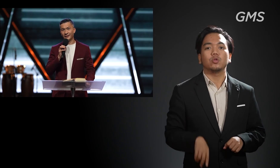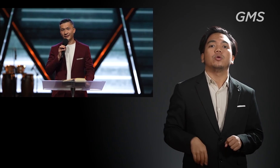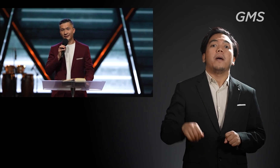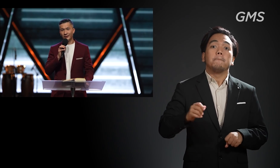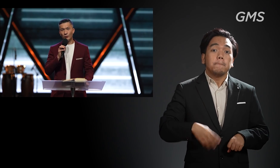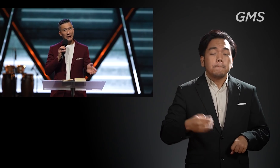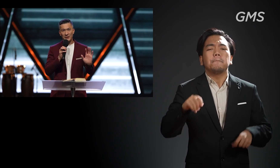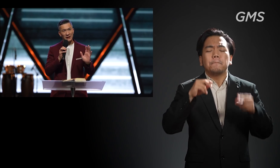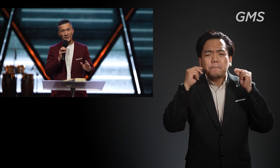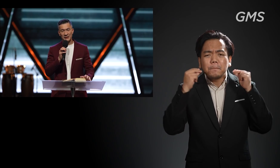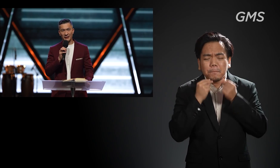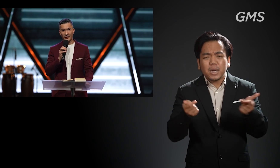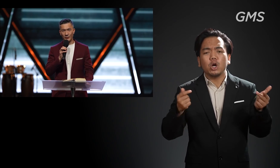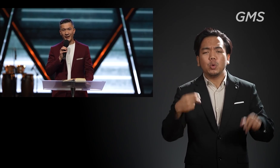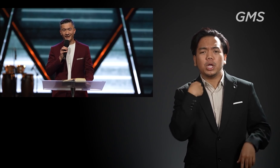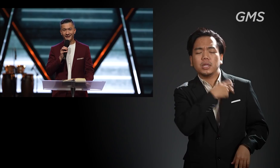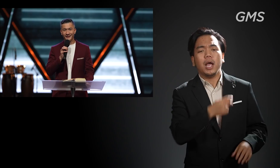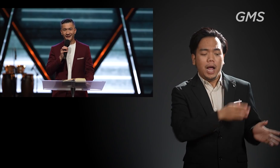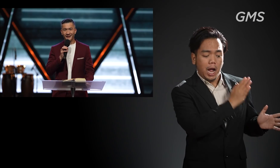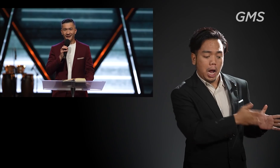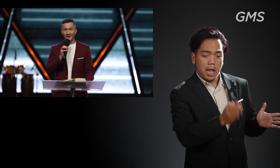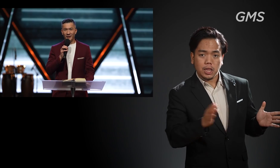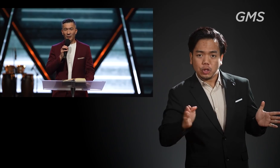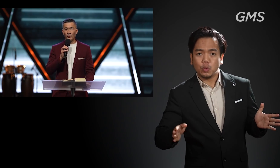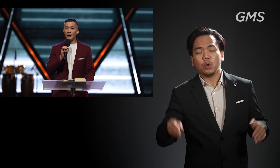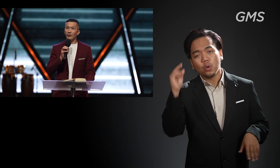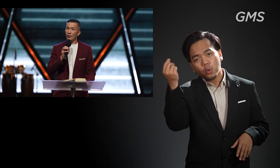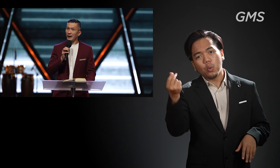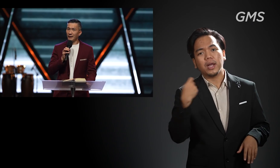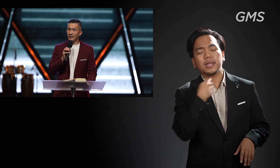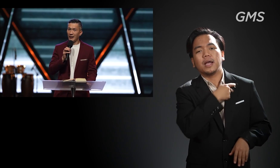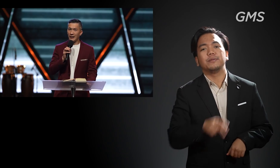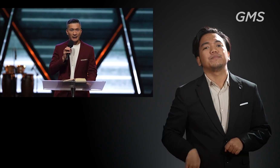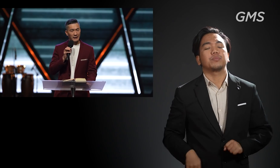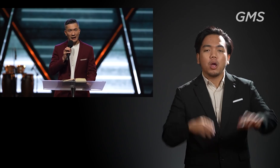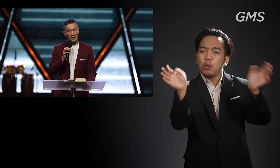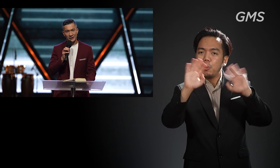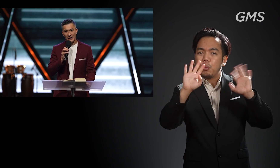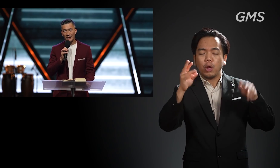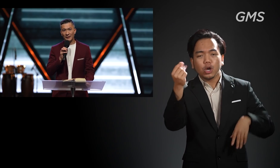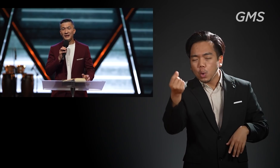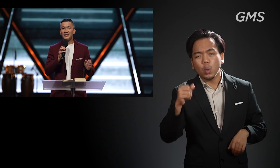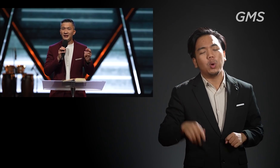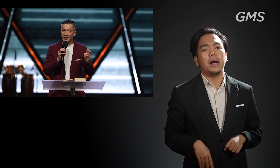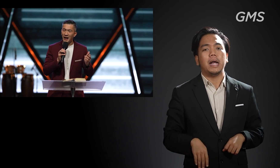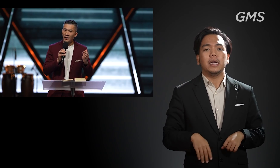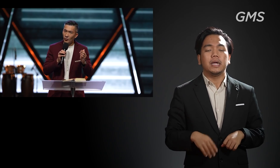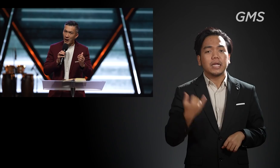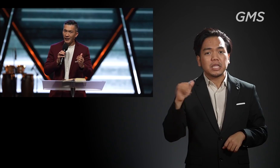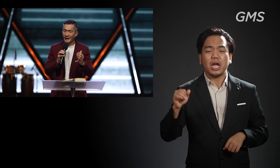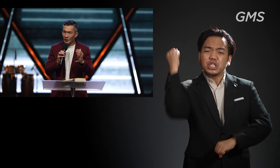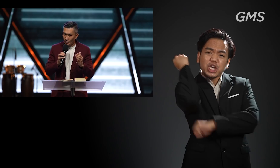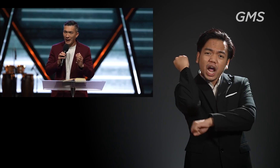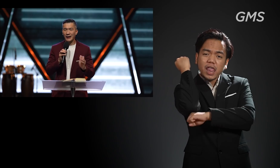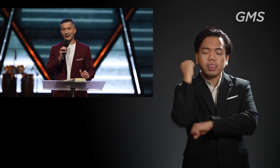Tuhan. Uang tidak bisa lepas dari kehidupan. Bukan uang adalah akar kejahatan, tapi cinta akan